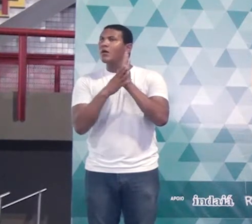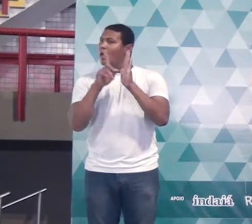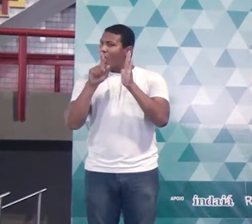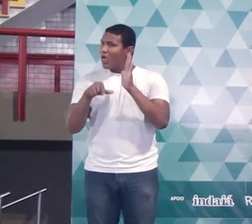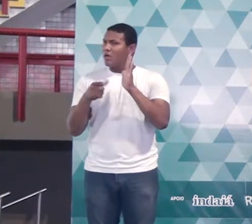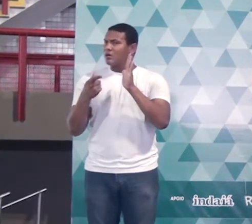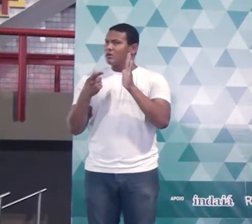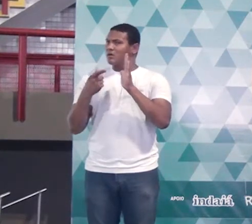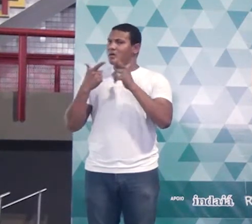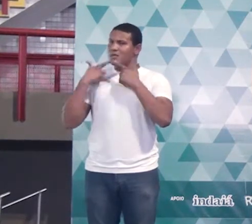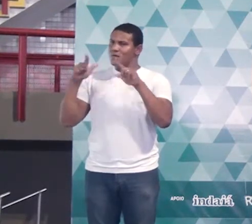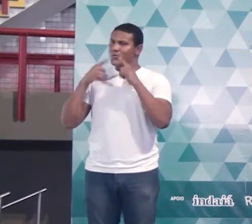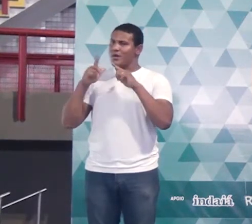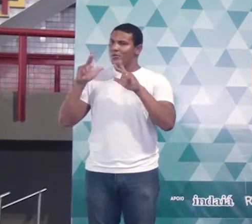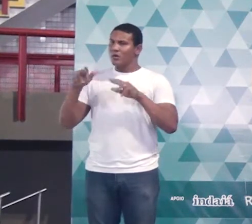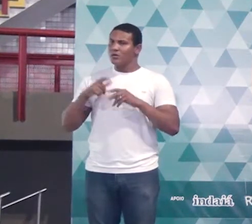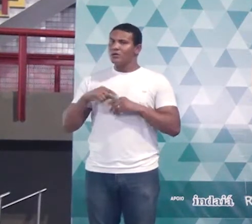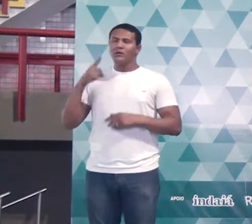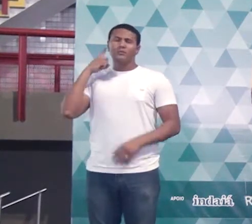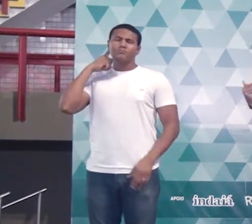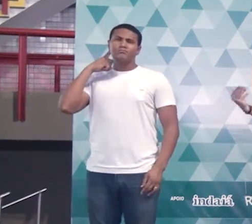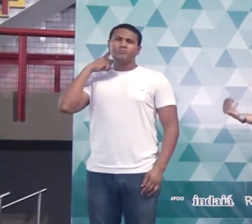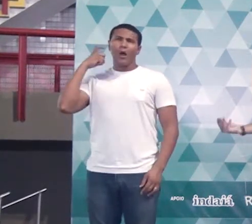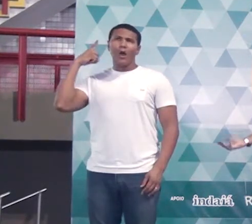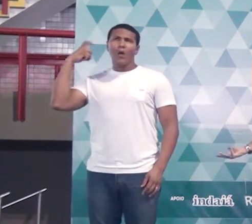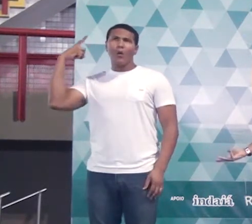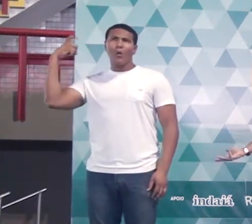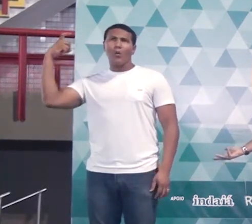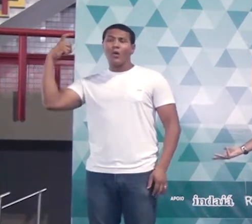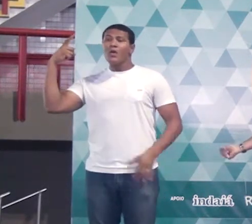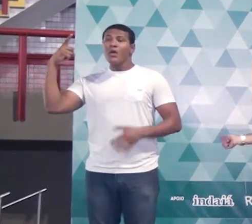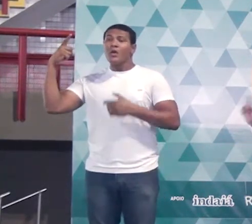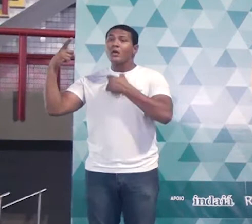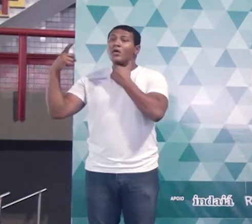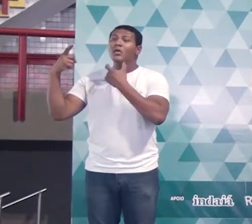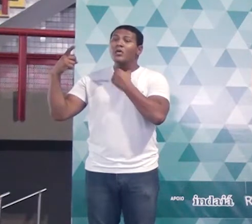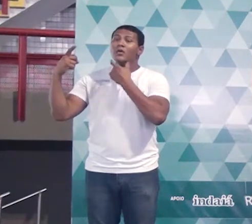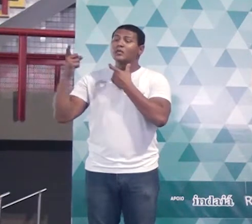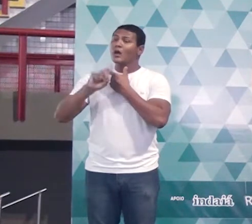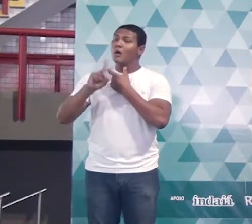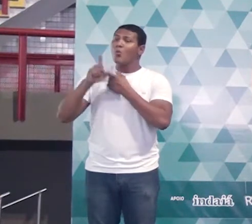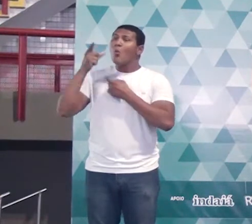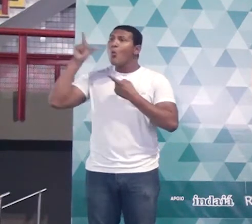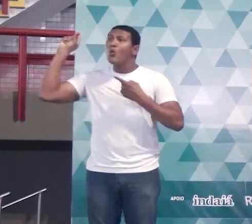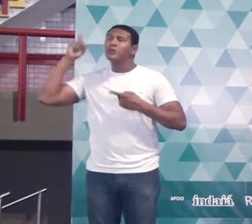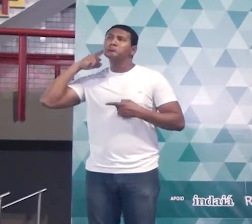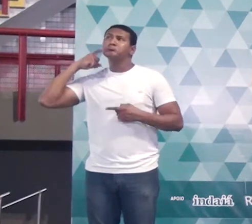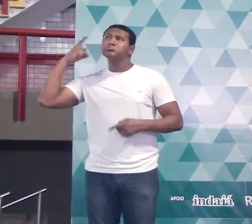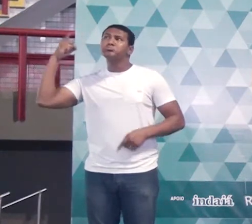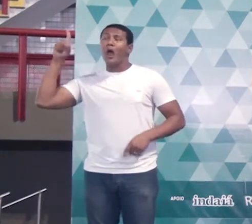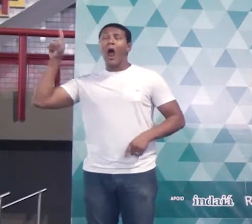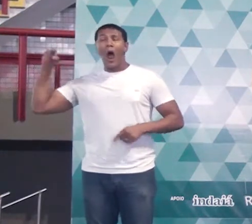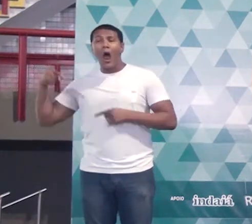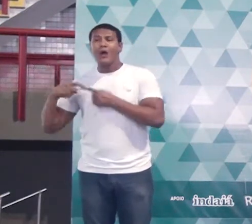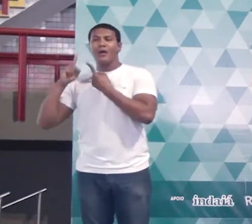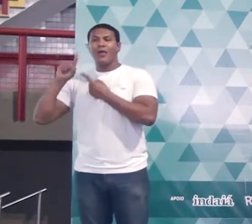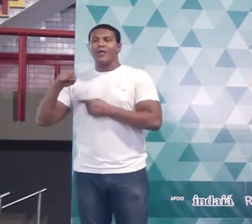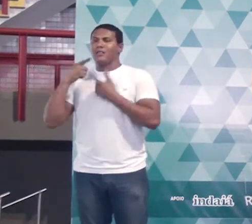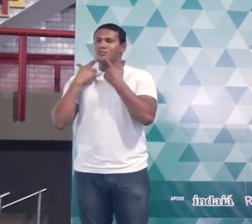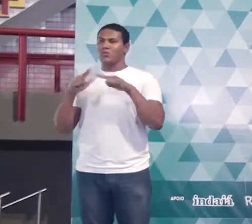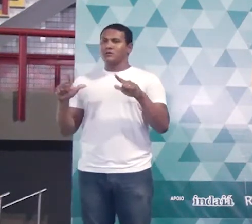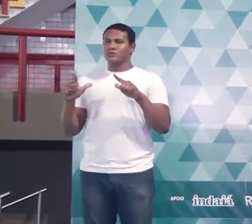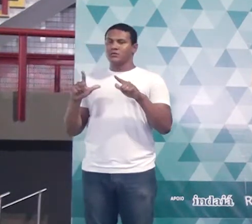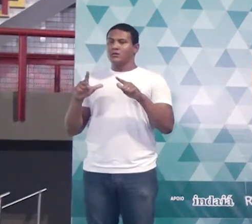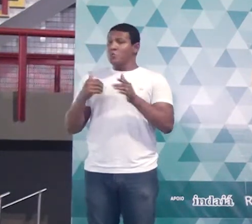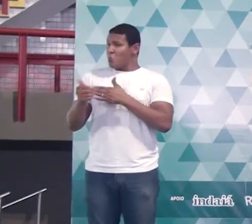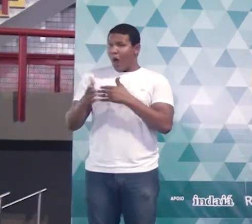som característico que não seja o som da fala pode ser linguagem. Qualquer